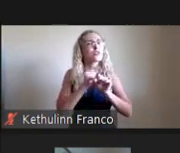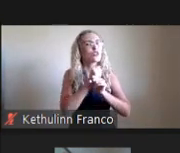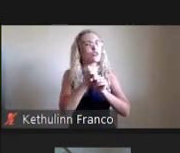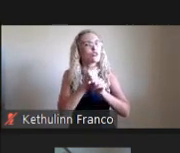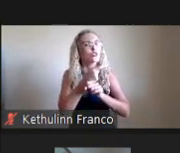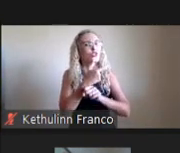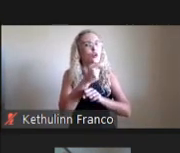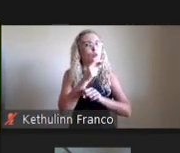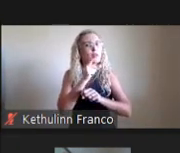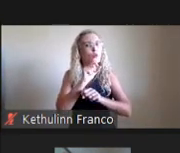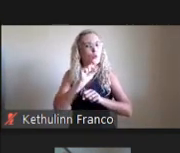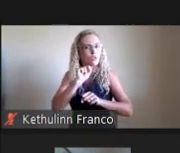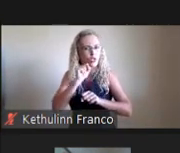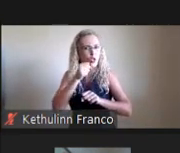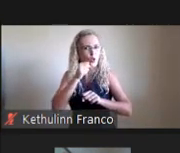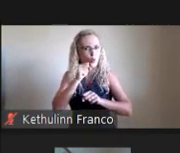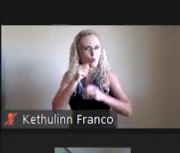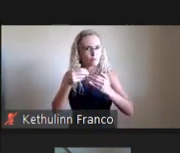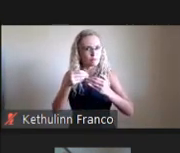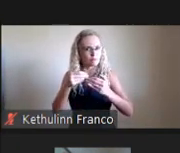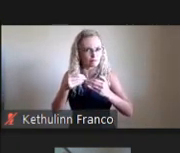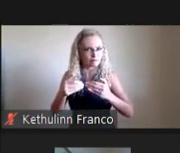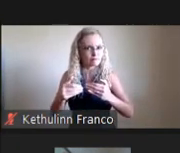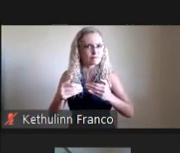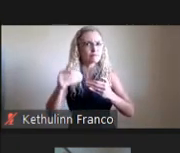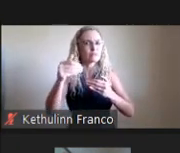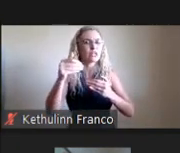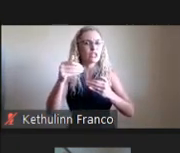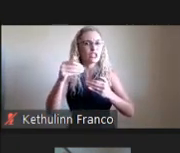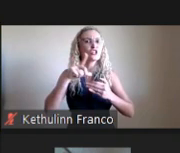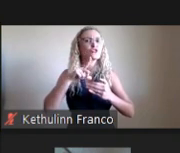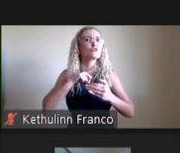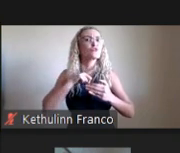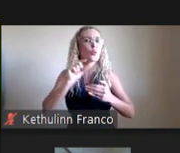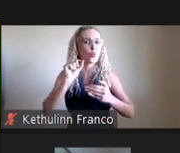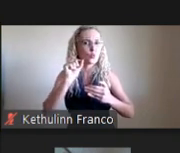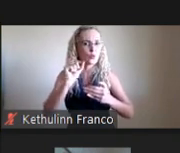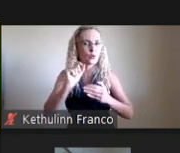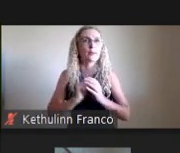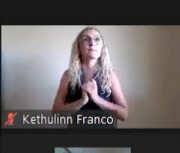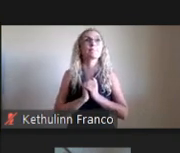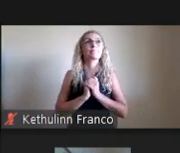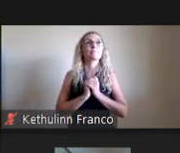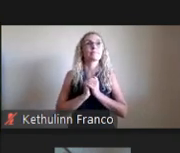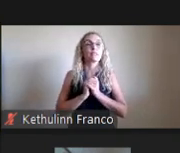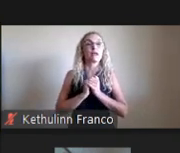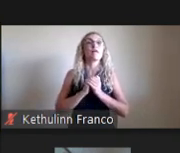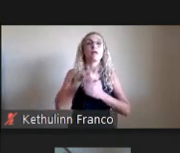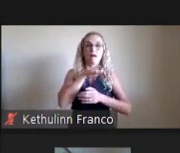bacharel, que era para ouvinte, os ouvintes também começaram, assim como eu,